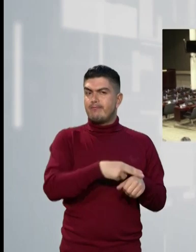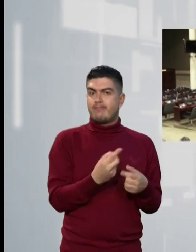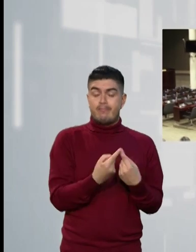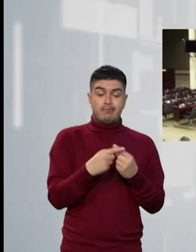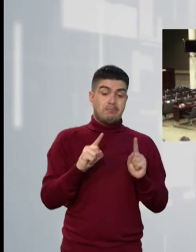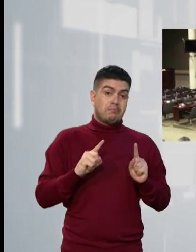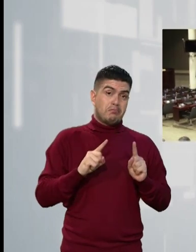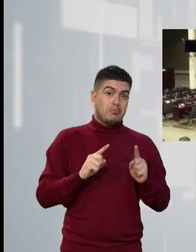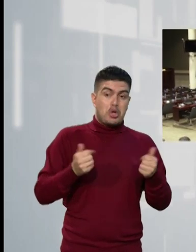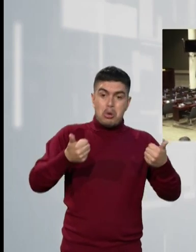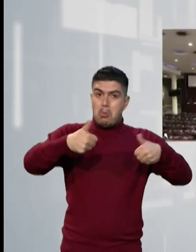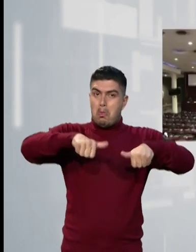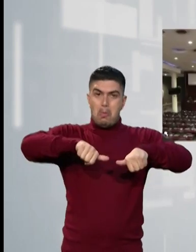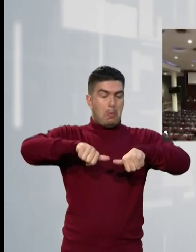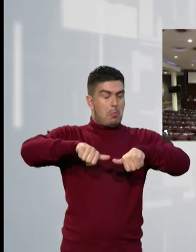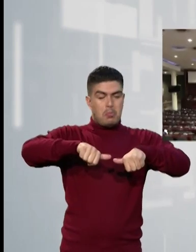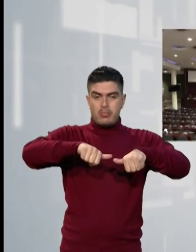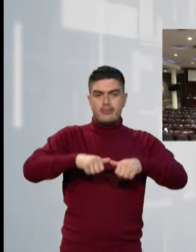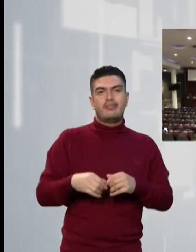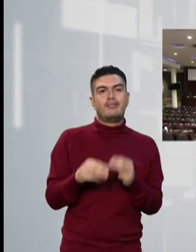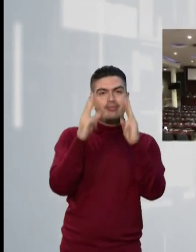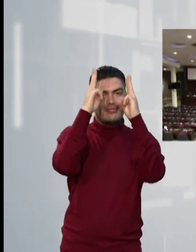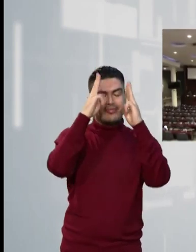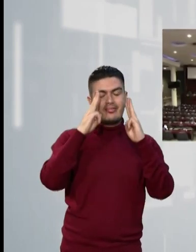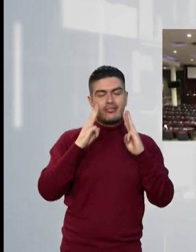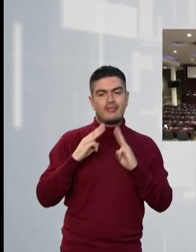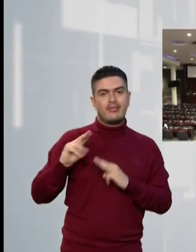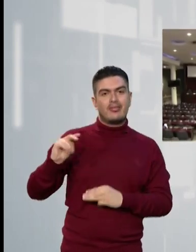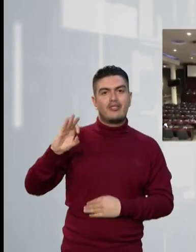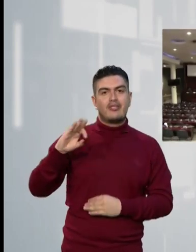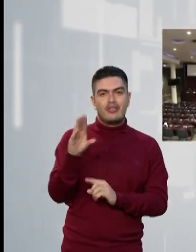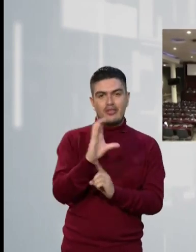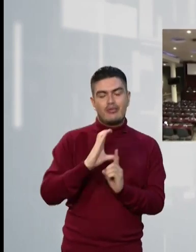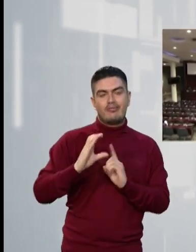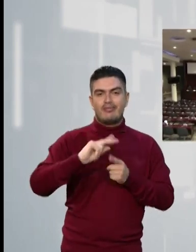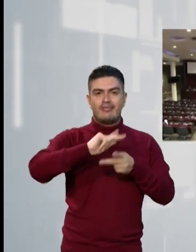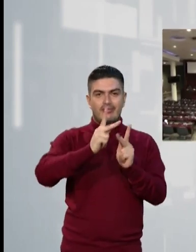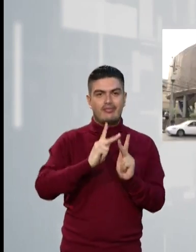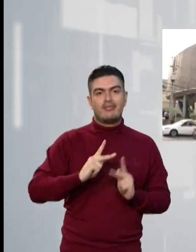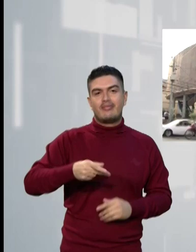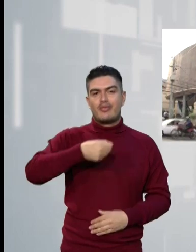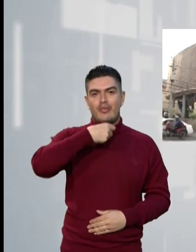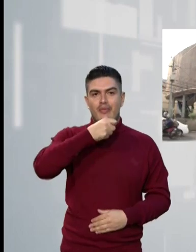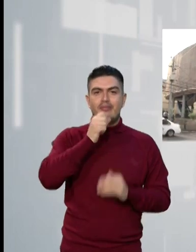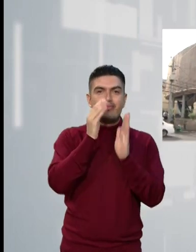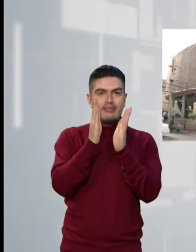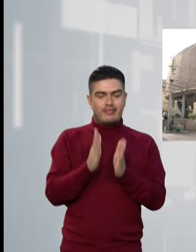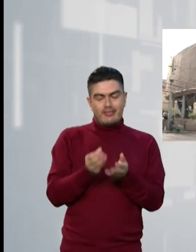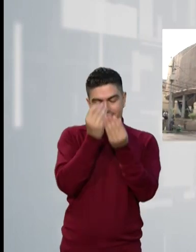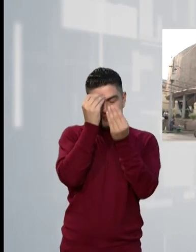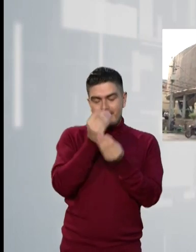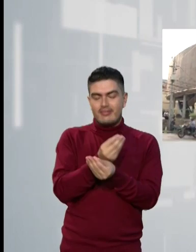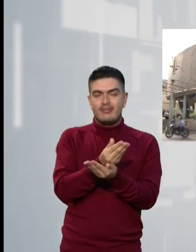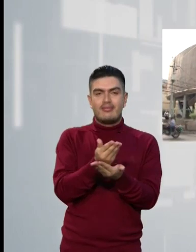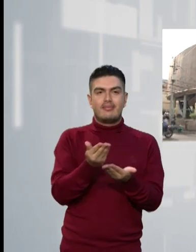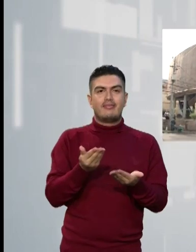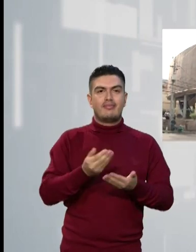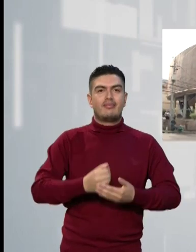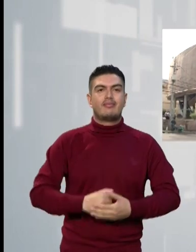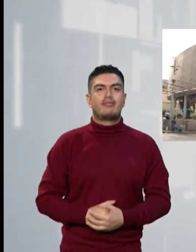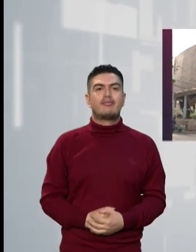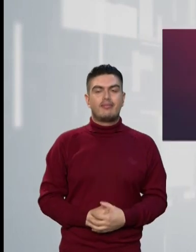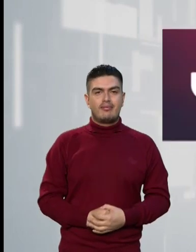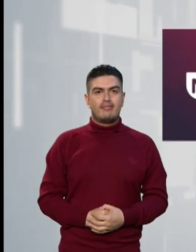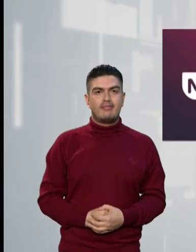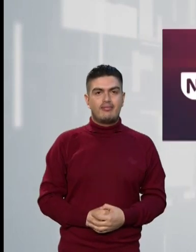ponerse de acuerdo desde Suyapa medios y notif le invitamos a que juntos fomentemos una cultura de paz con imágenes de Anel recarte les informó Eddy